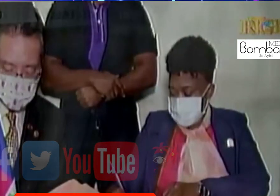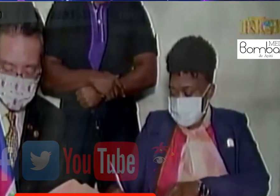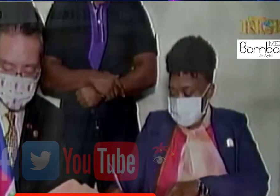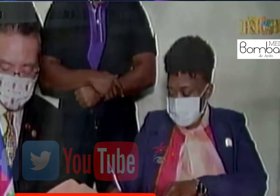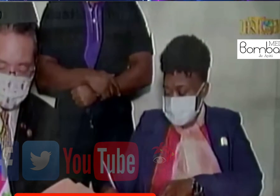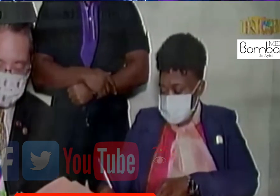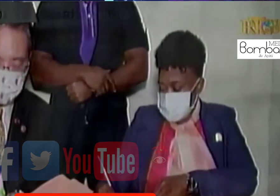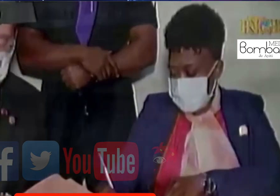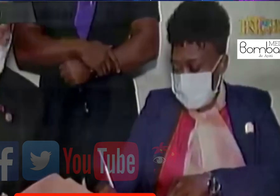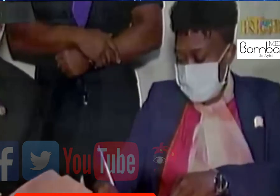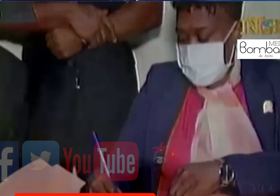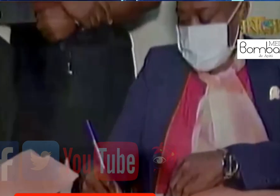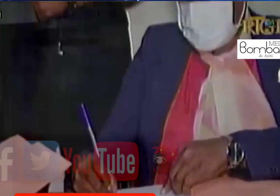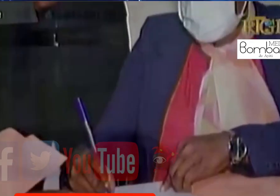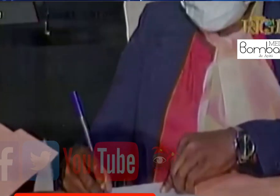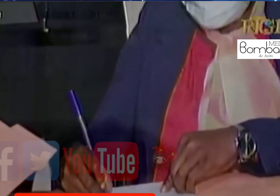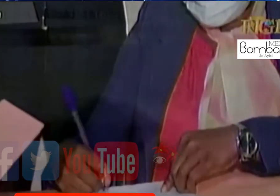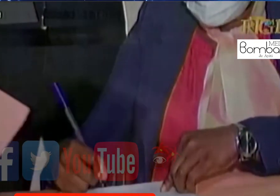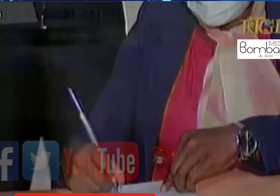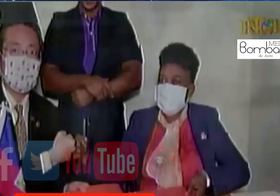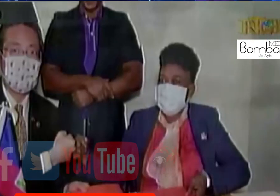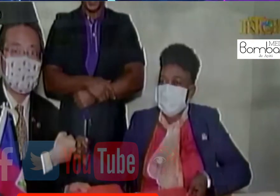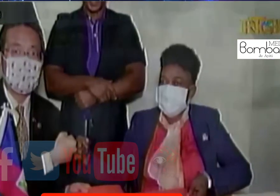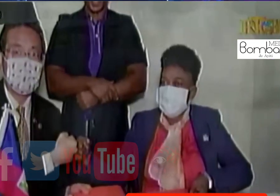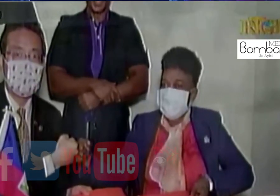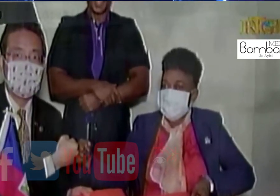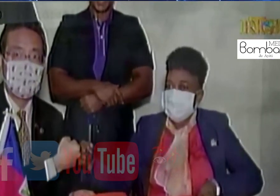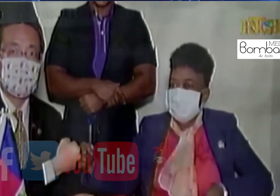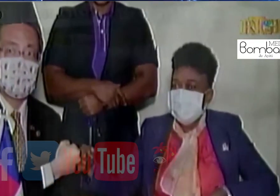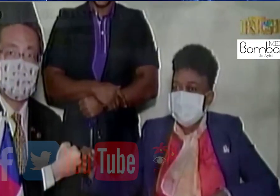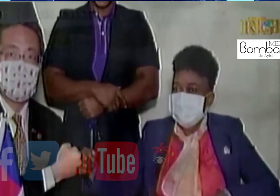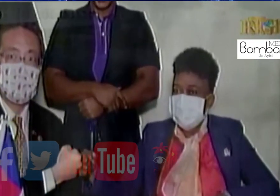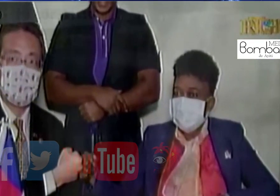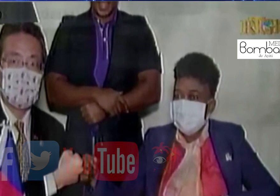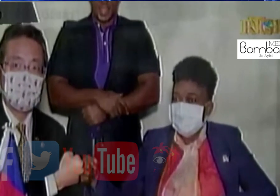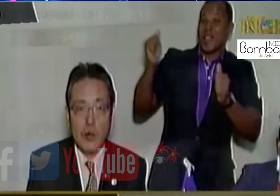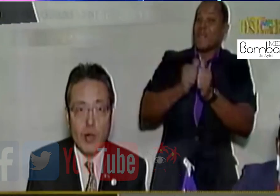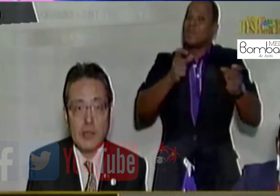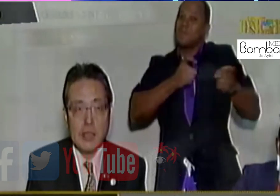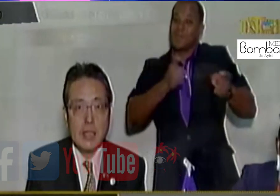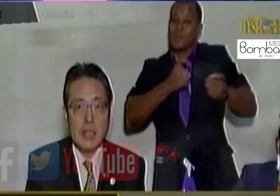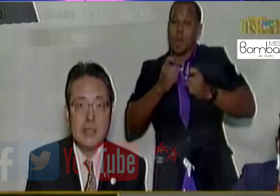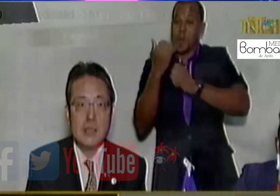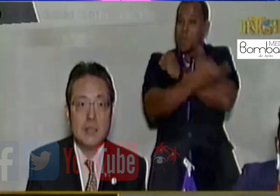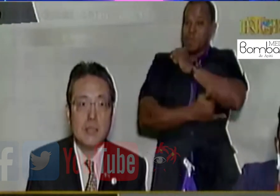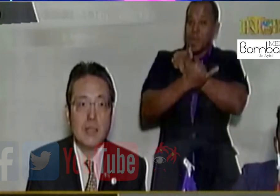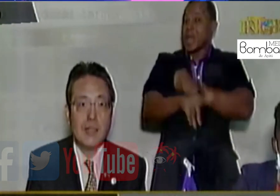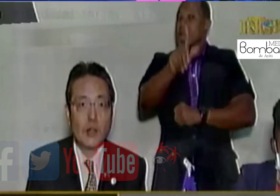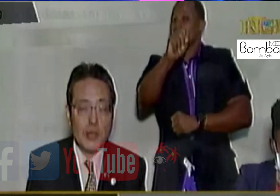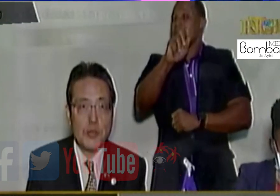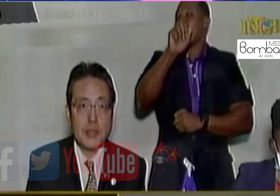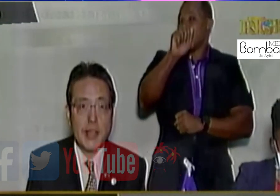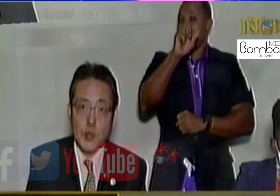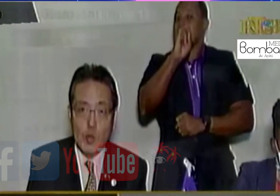difficile, qui est la COVID. Mais grâce à bonne gestion à Taïwan,